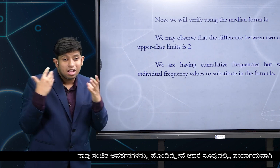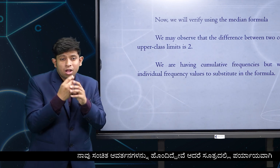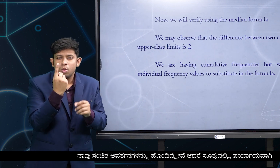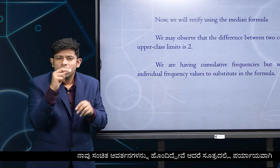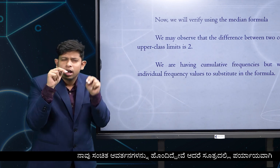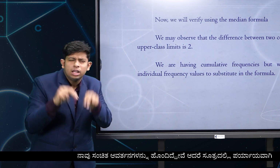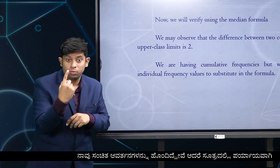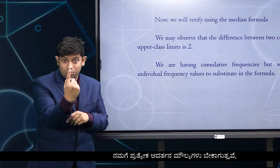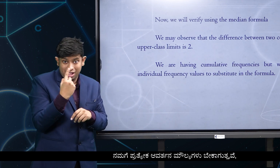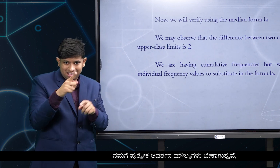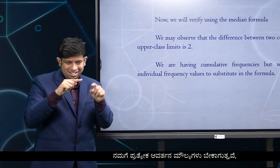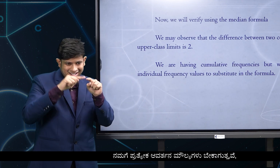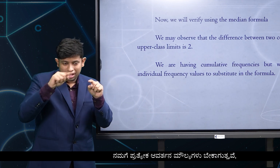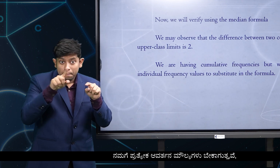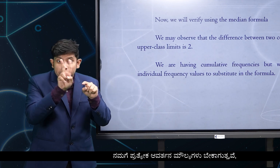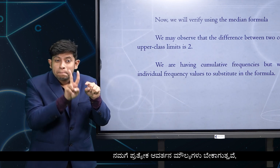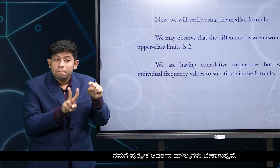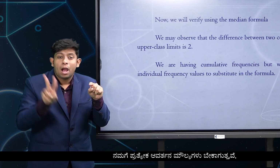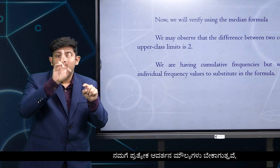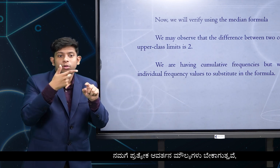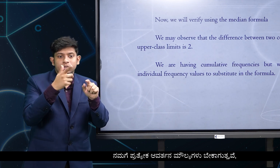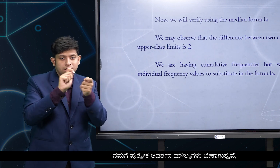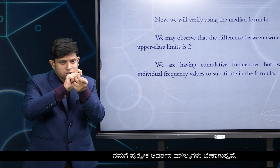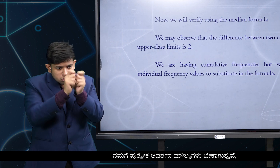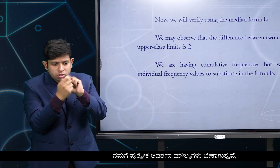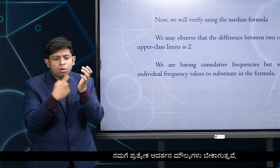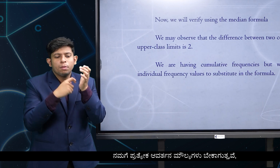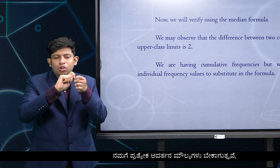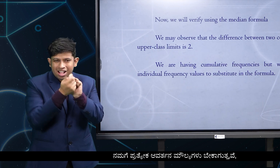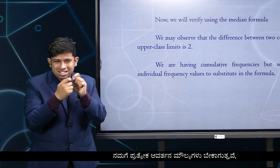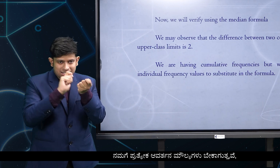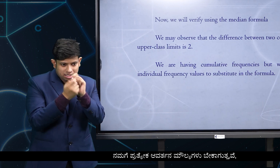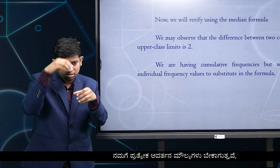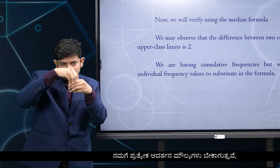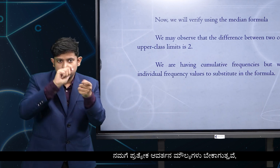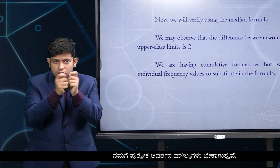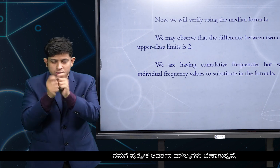ಸೂತ್ರದಲ್ಲಿ ಪರ್ಯಾಯವಾಗಿ ನಮಗೆ ಪ್ರತ್ಯೇಕ ಆವರ್ತನ ಮೌಲ್ಯಗಳು ಬೇಕಾಗುತ್ತವೆ.